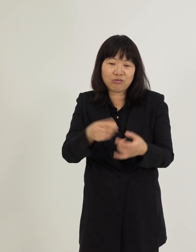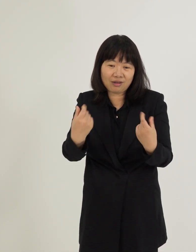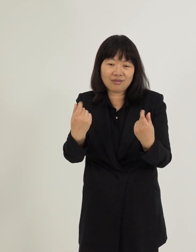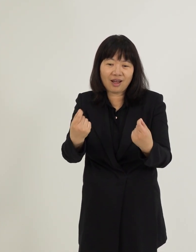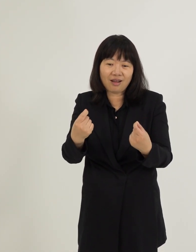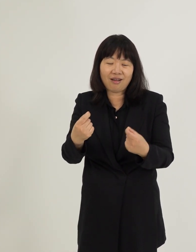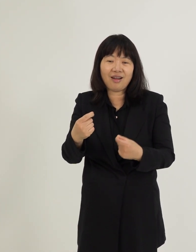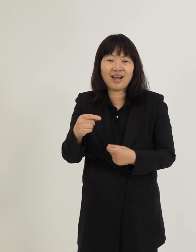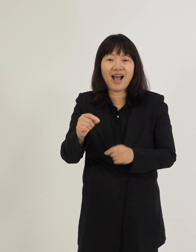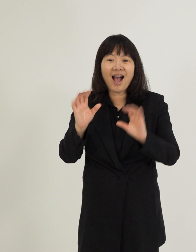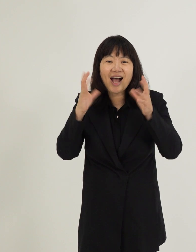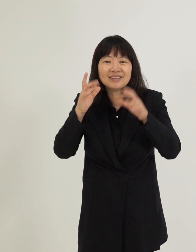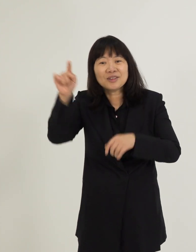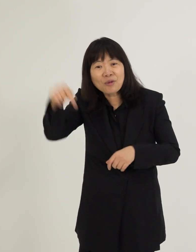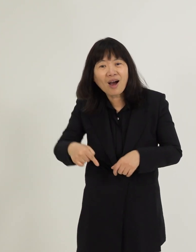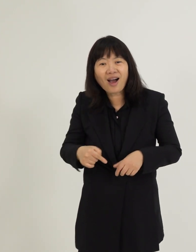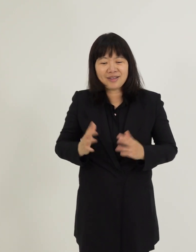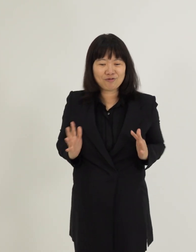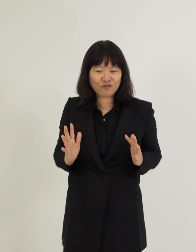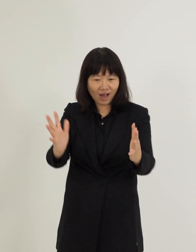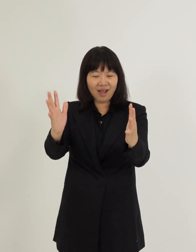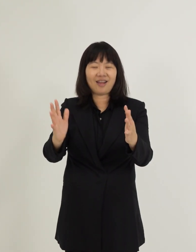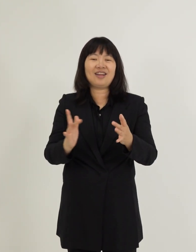예수님을 노래하고 찬양해요.